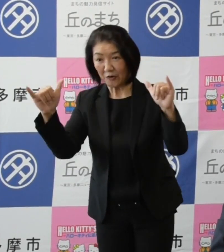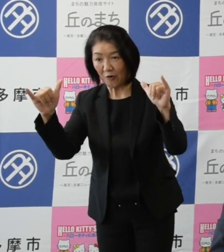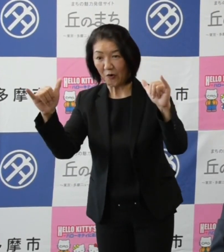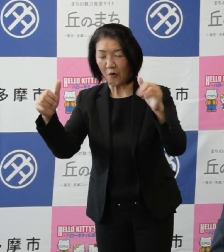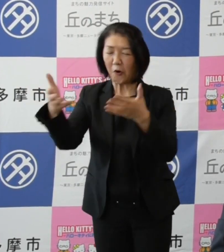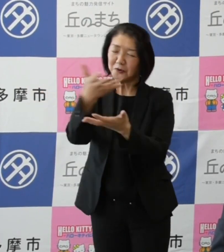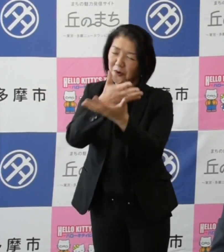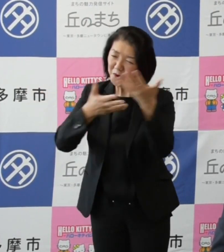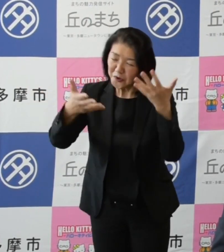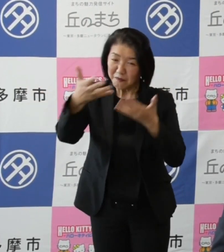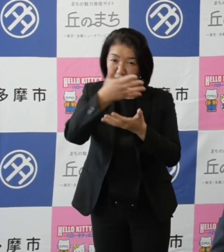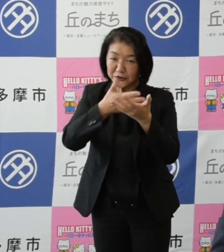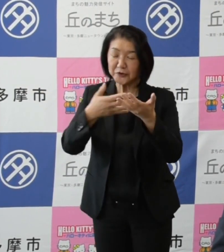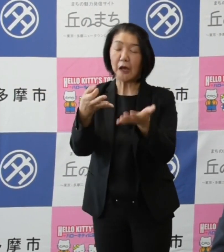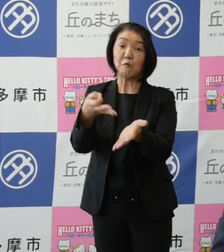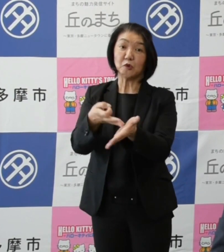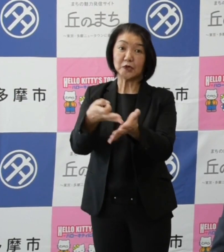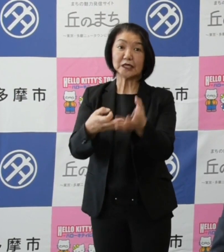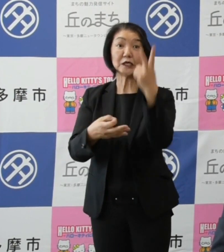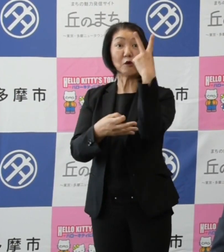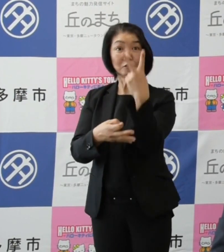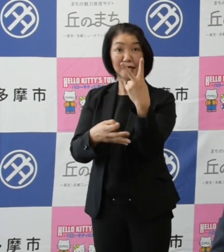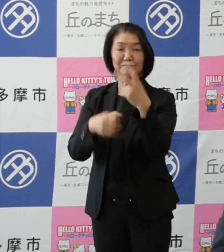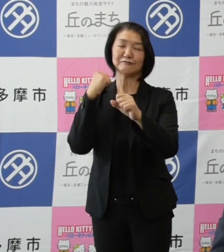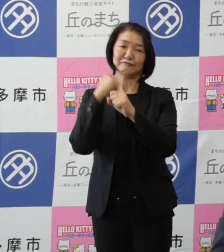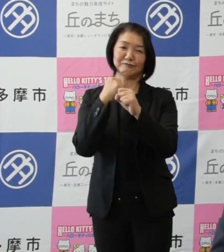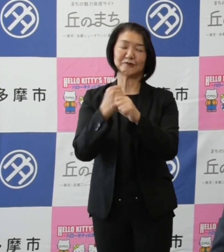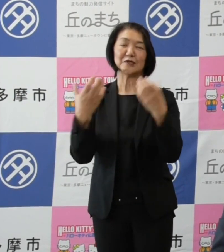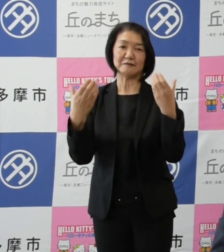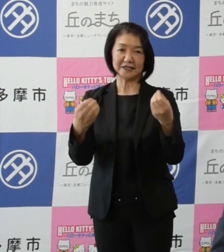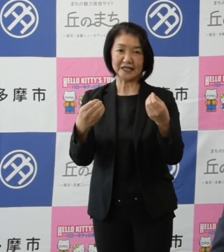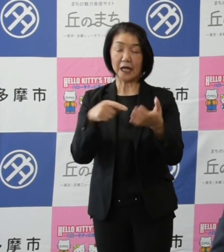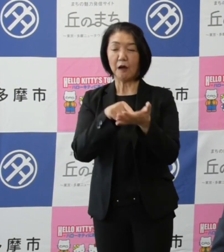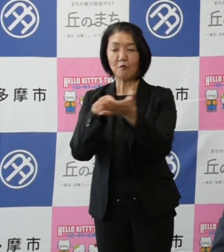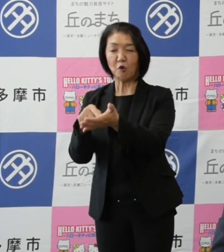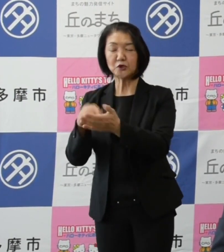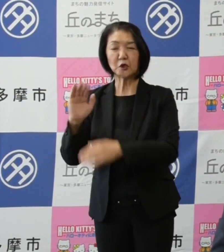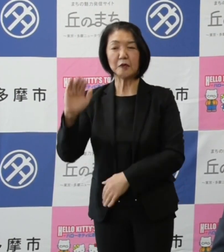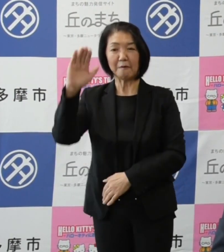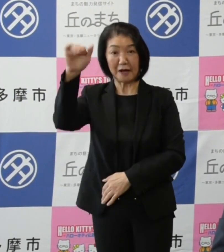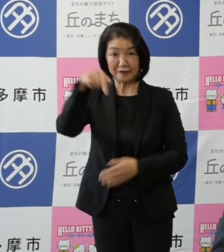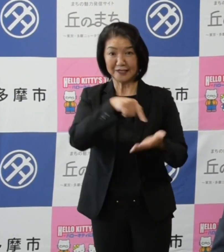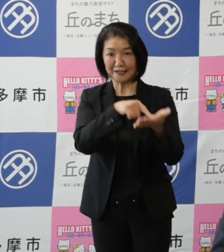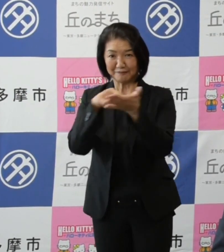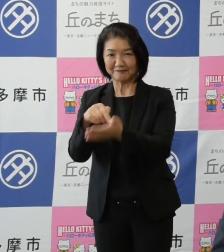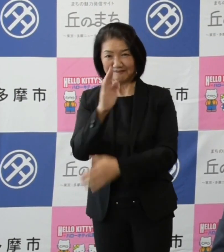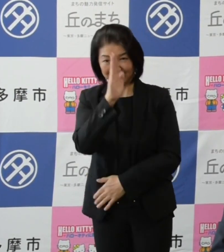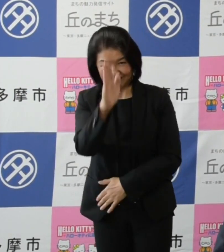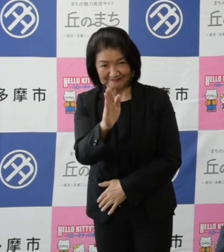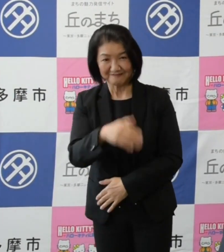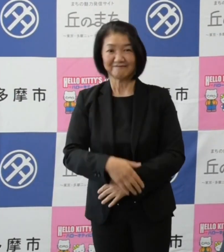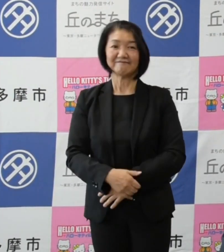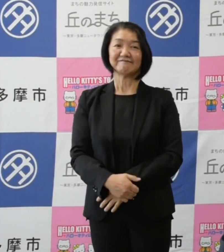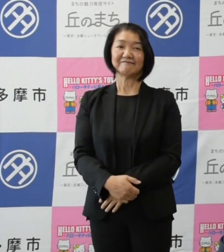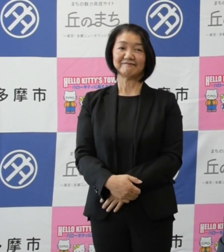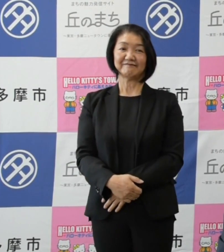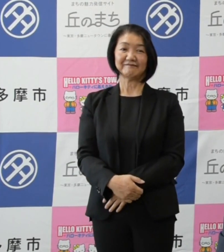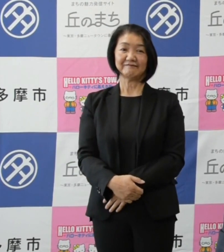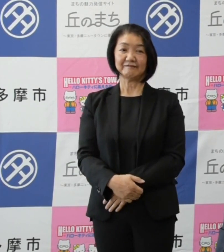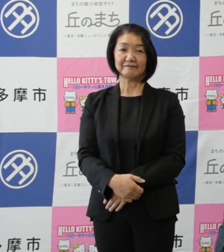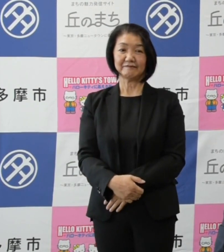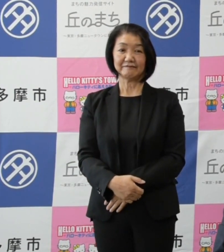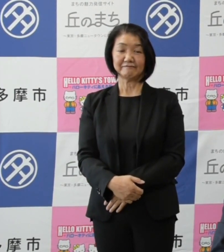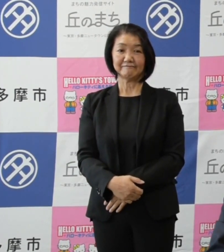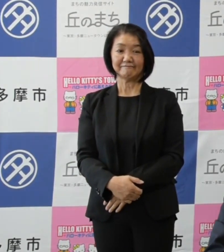上げました。お申し込みはパルテノン多摩共同事業体までご連絡ください。最後